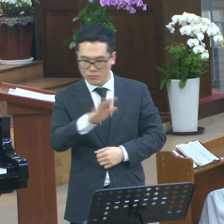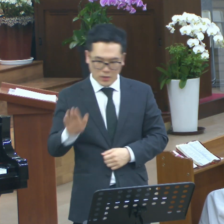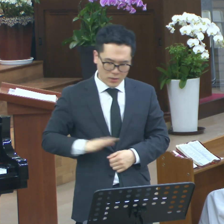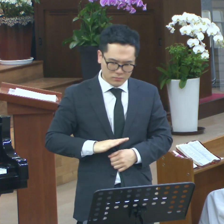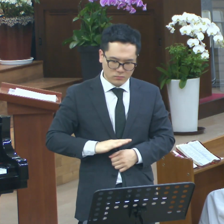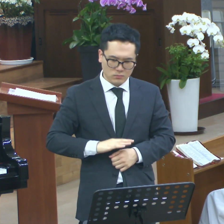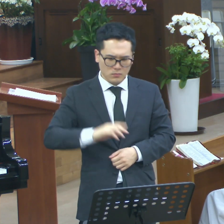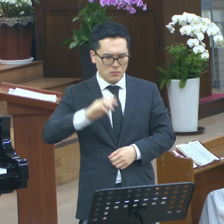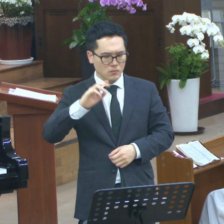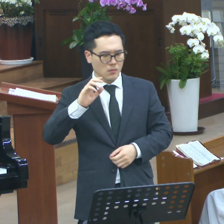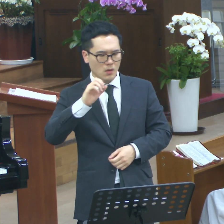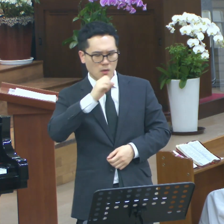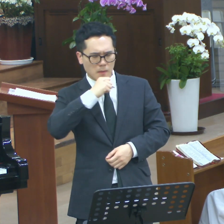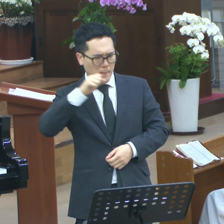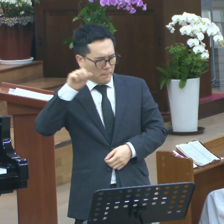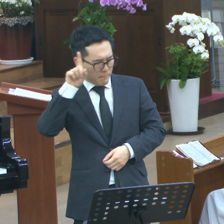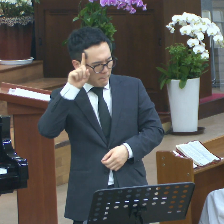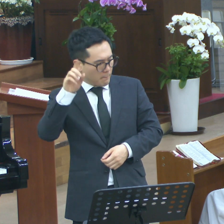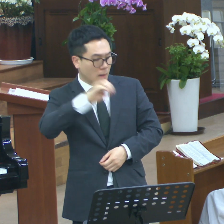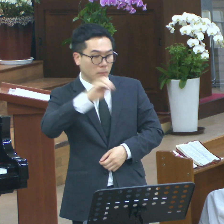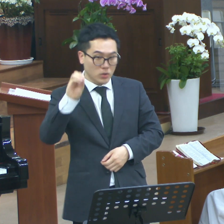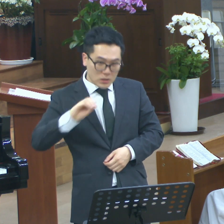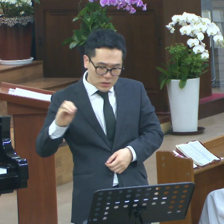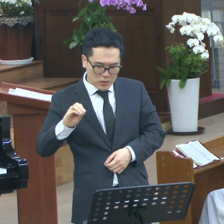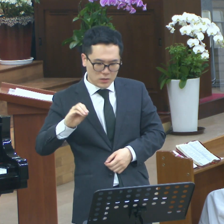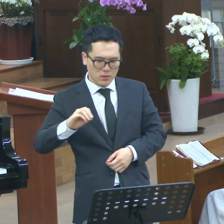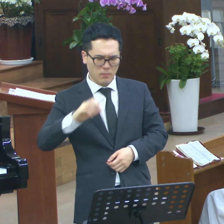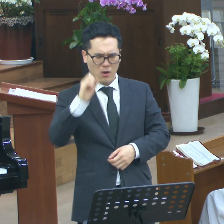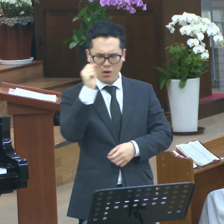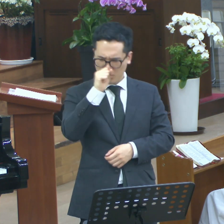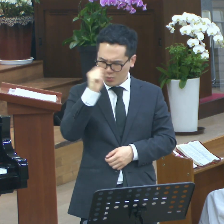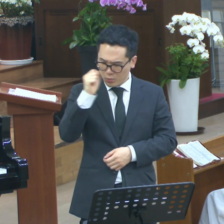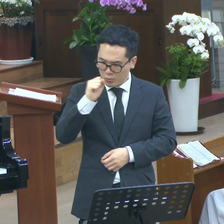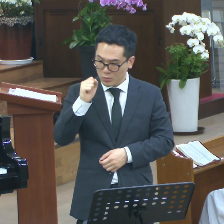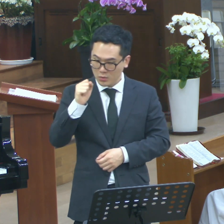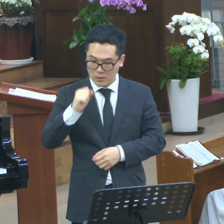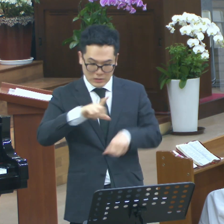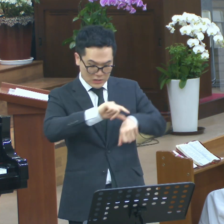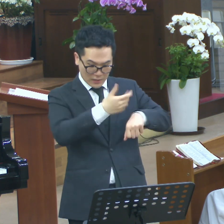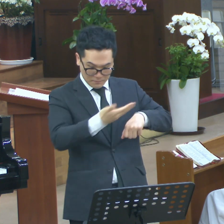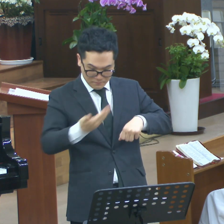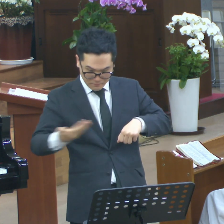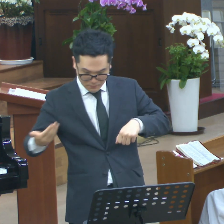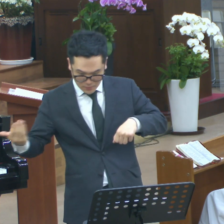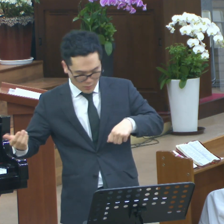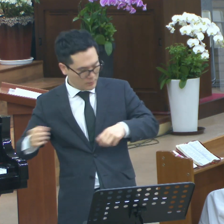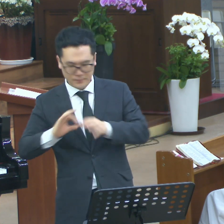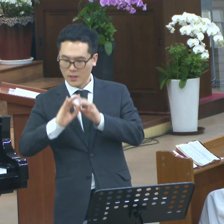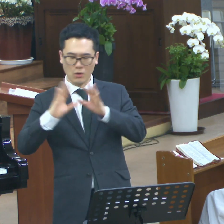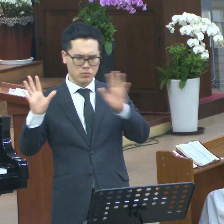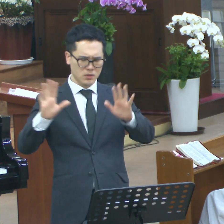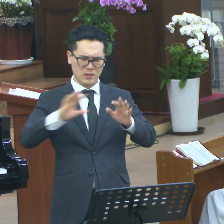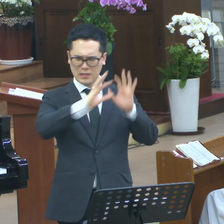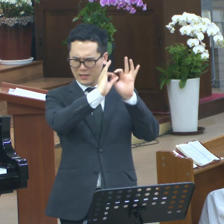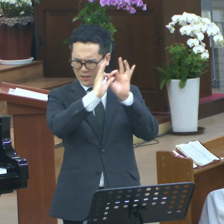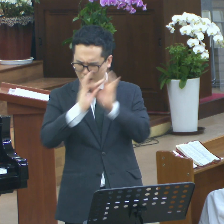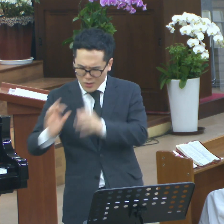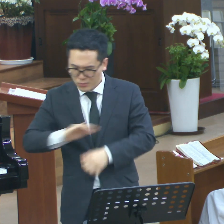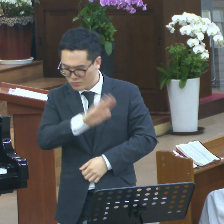것, 100% 평화만 주는 것, 아무리 시간이 흘러도 세월의 무게에 짓눌리지 않고 계속 우리에게 기쁨만 주고